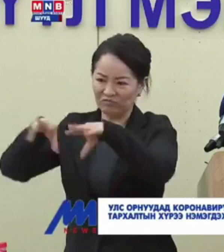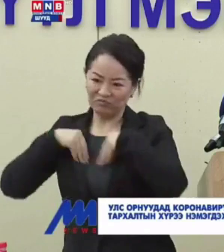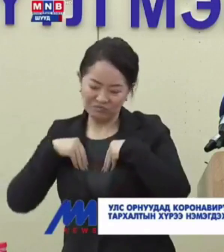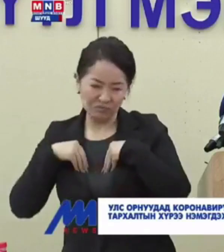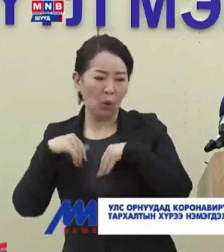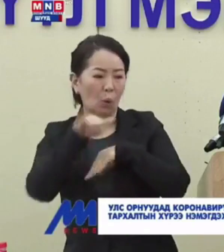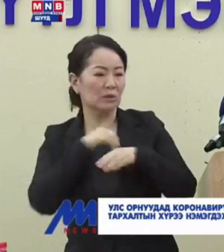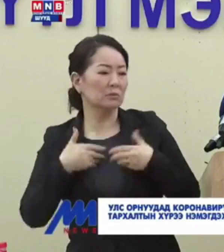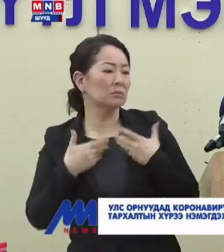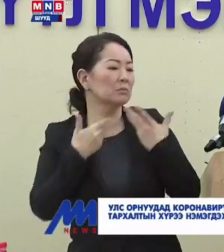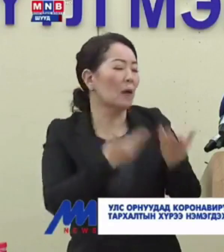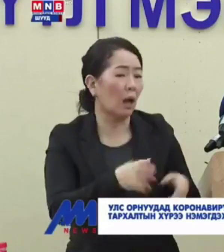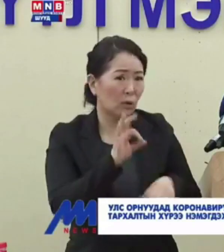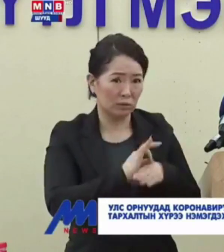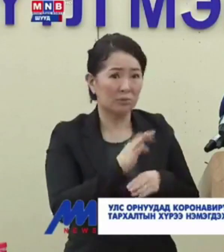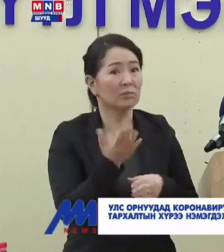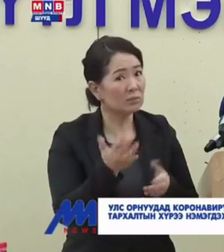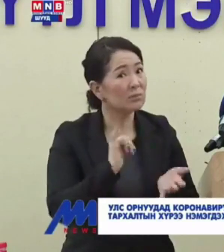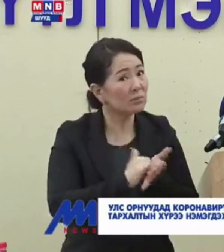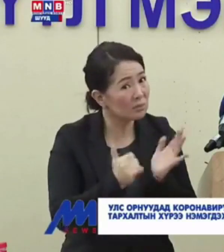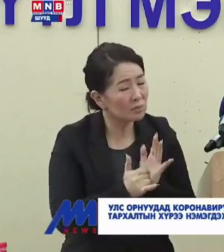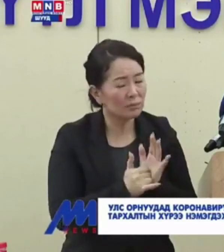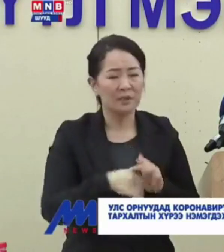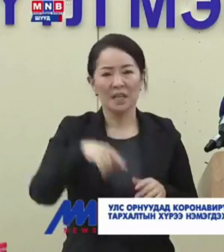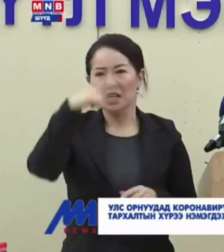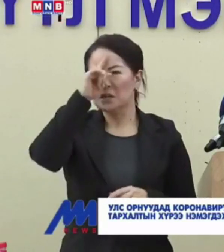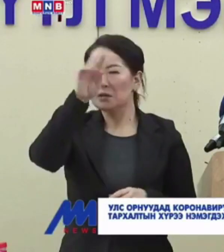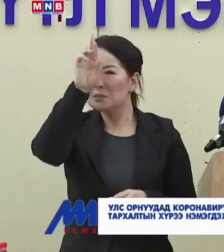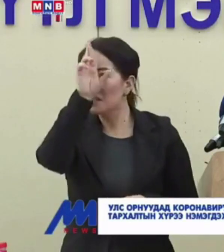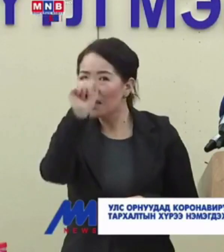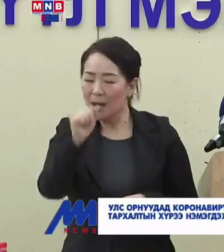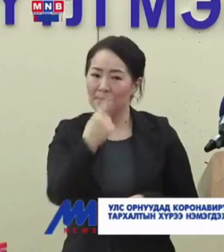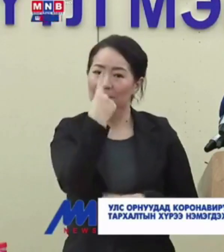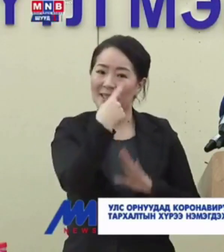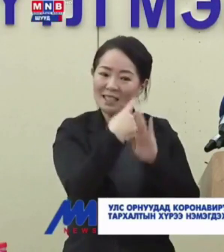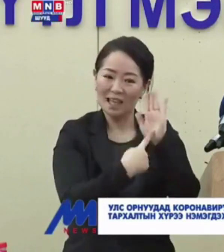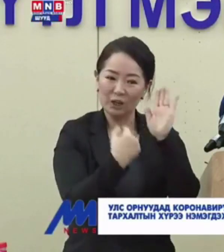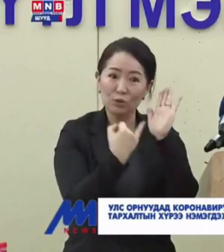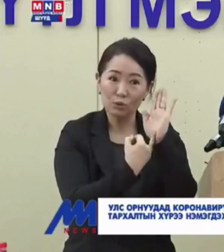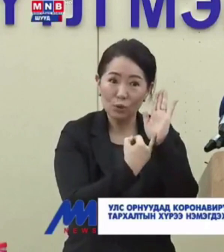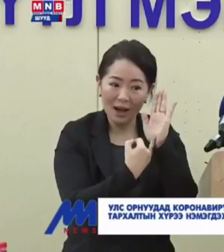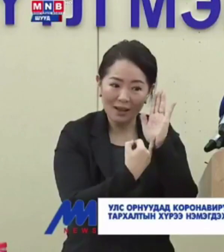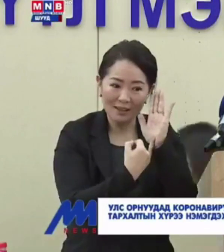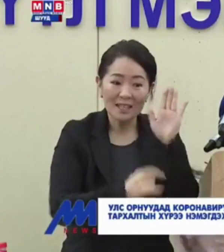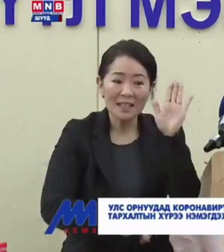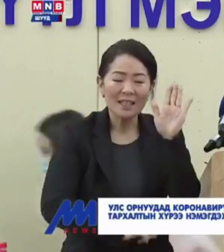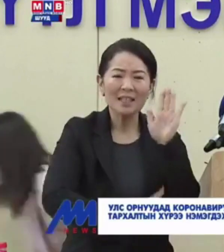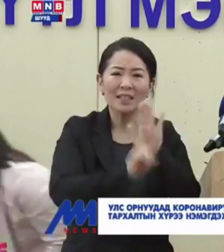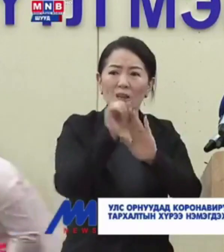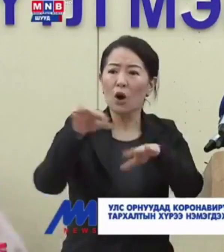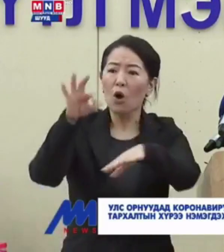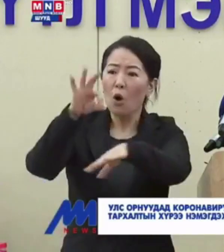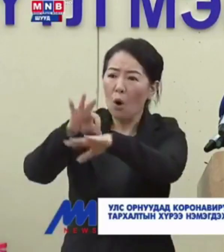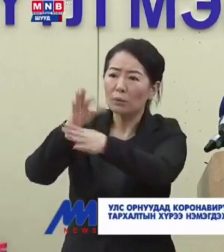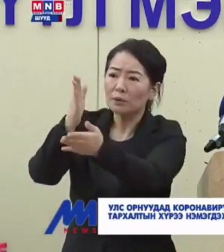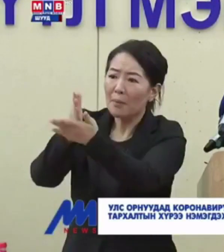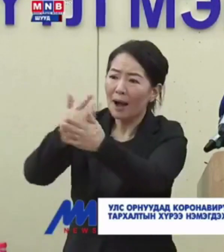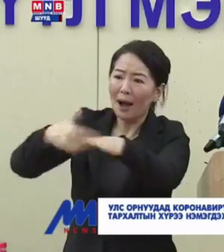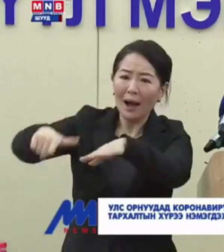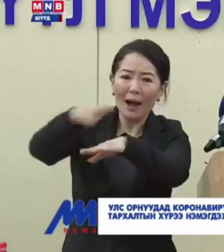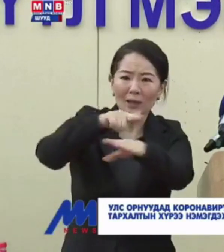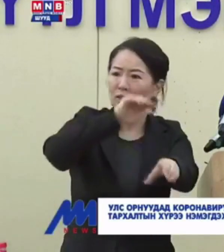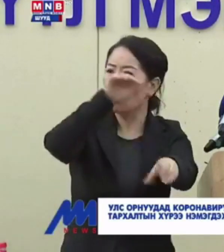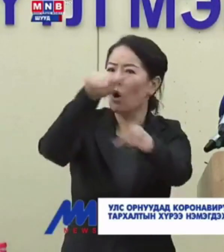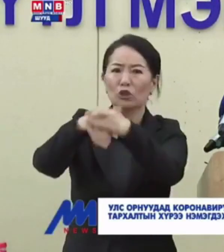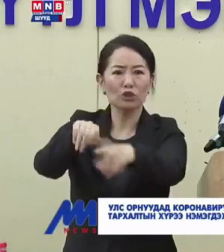Ийм учраас манай эрүүл мэндийн яамнаас 1 сарын 6-наас эхлээд өвчл гарсан бүс нутагт иргэдийг аялахгүй зорчихгүй